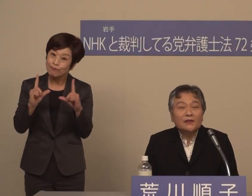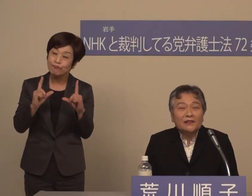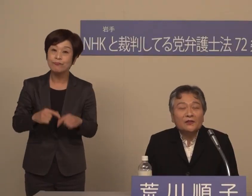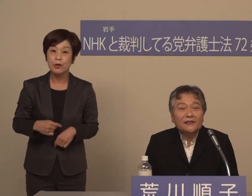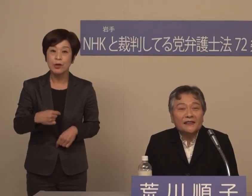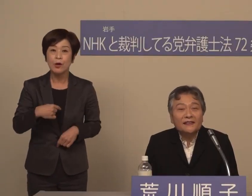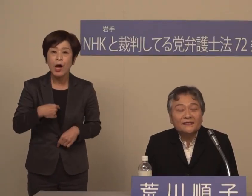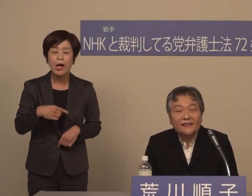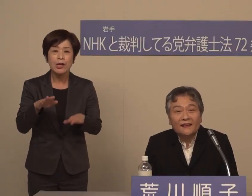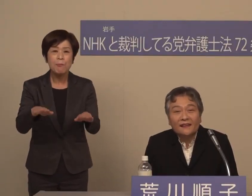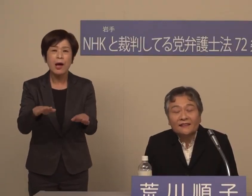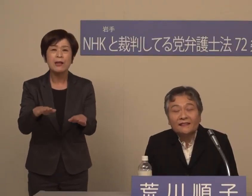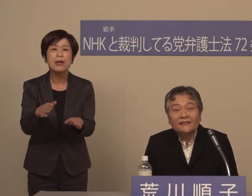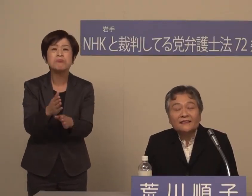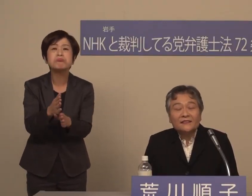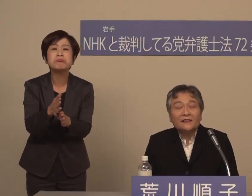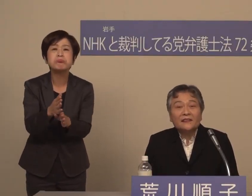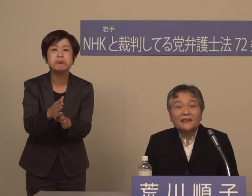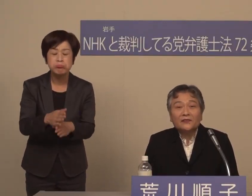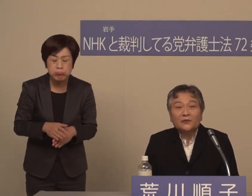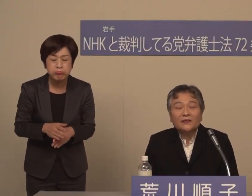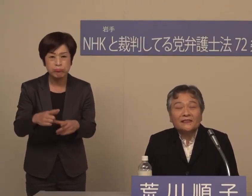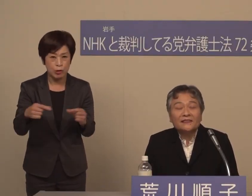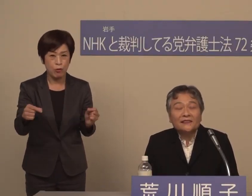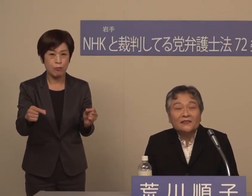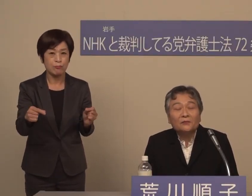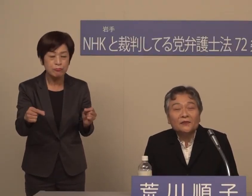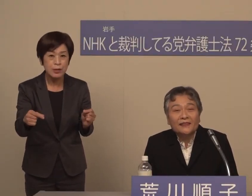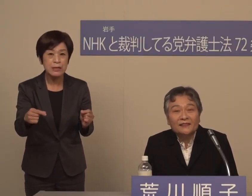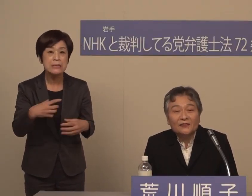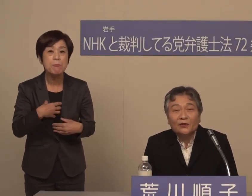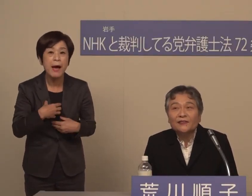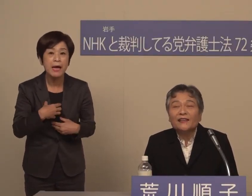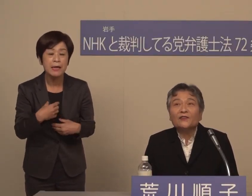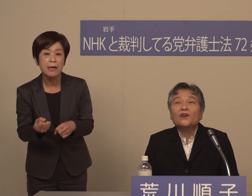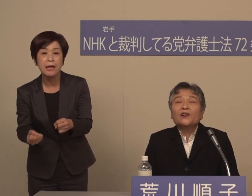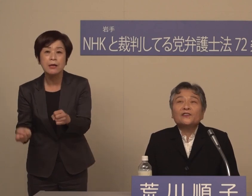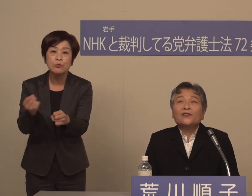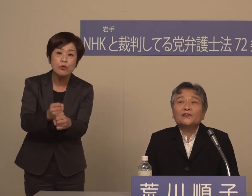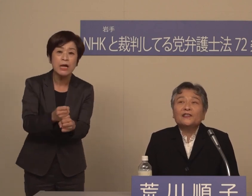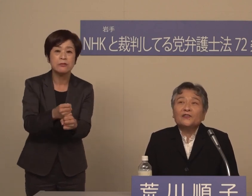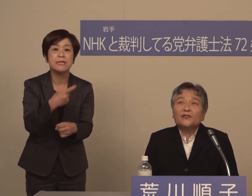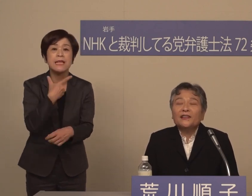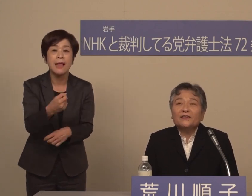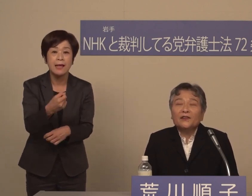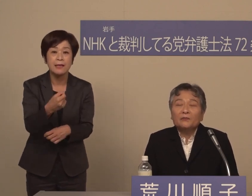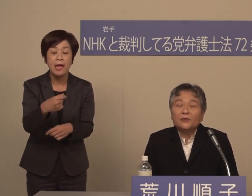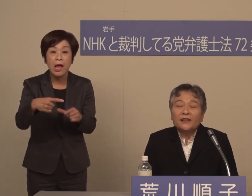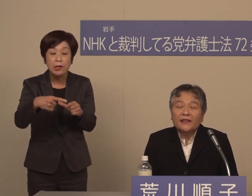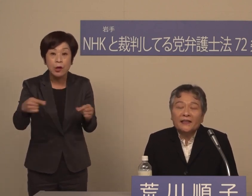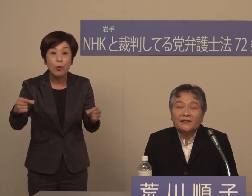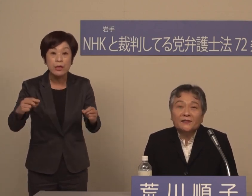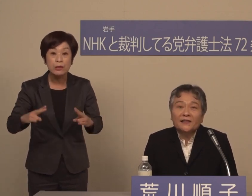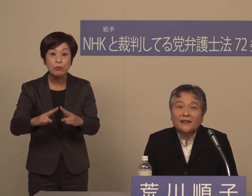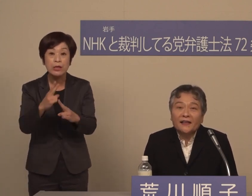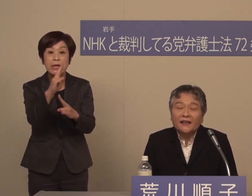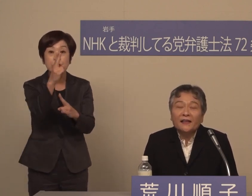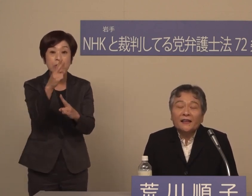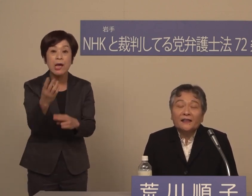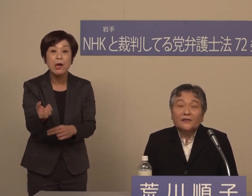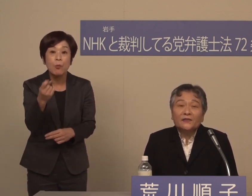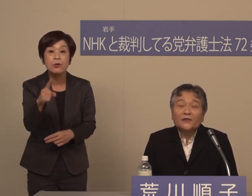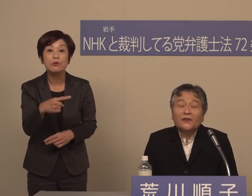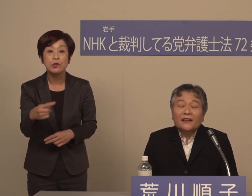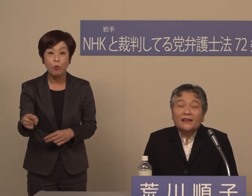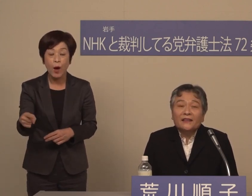もう死にそうだ日本じゃないですかだからあの深させたいと思ったんですそしてあの日本人の dna を持ってらっしゃる方が